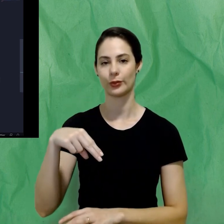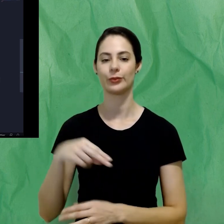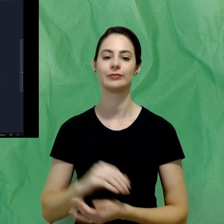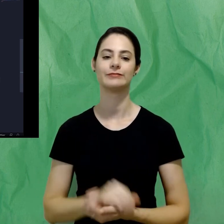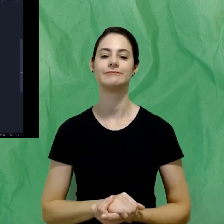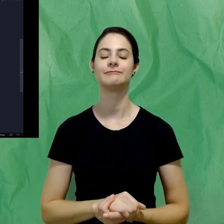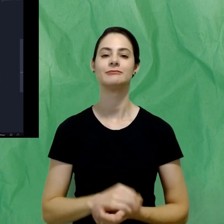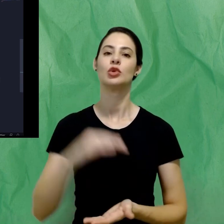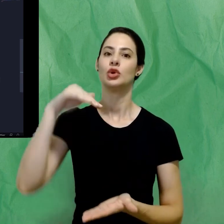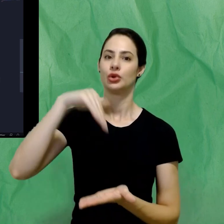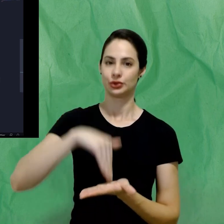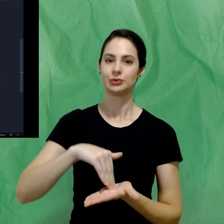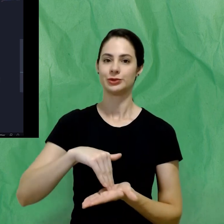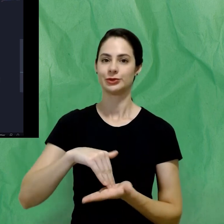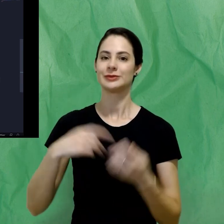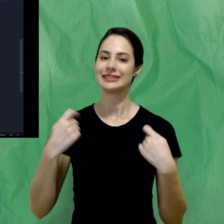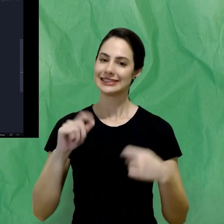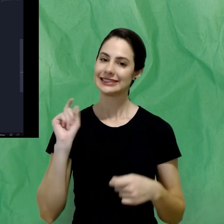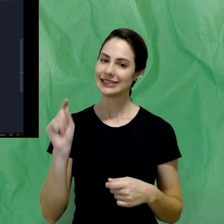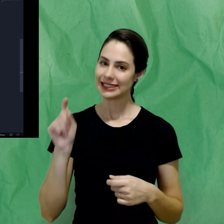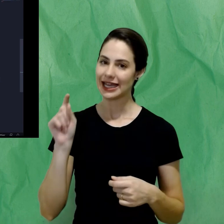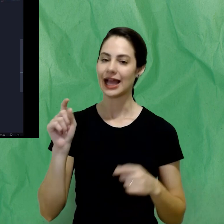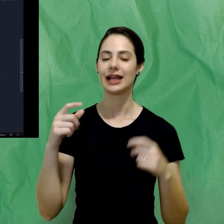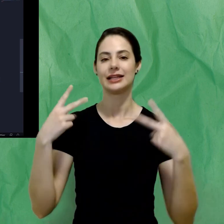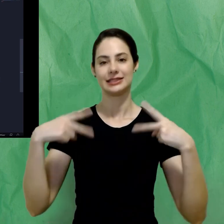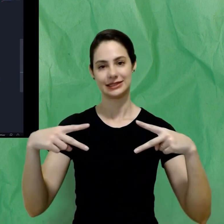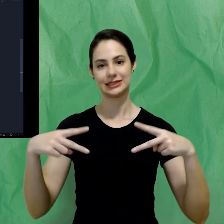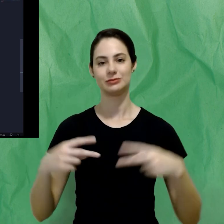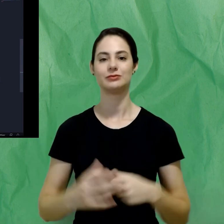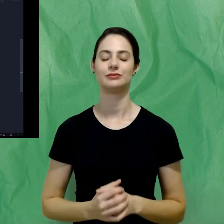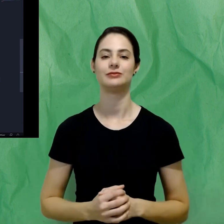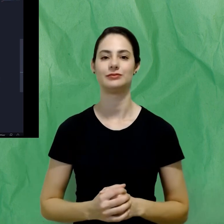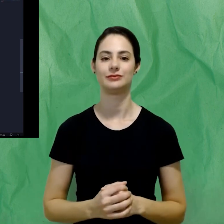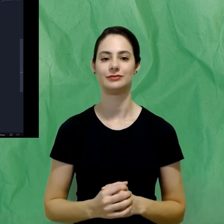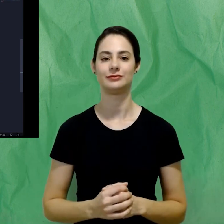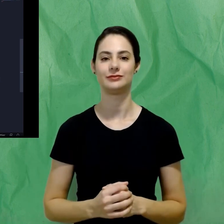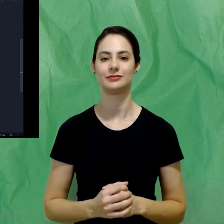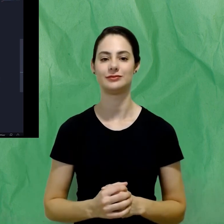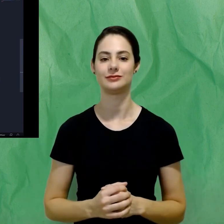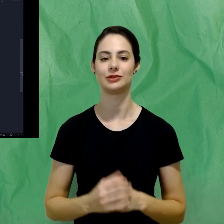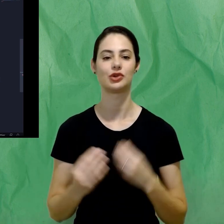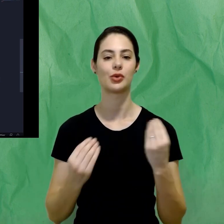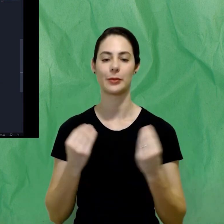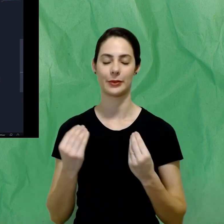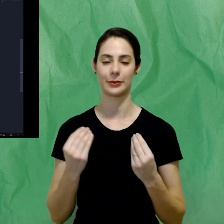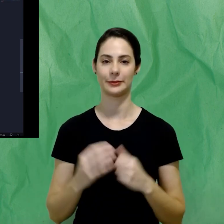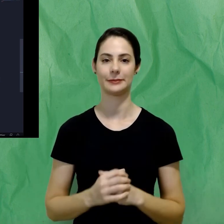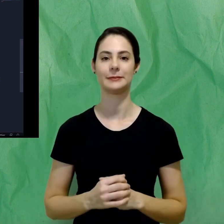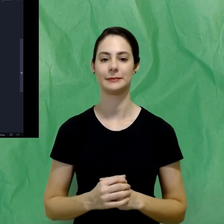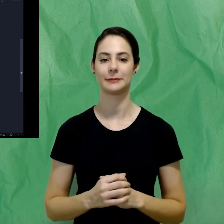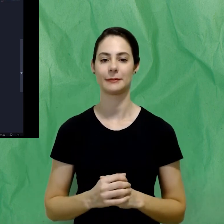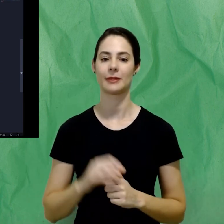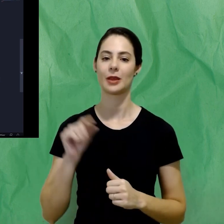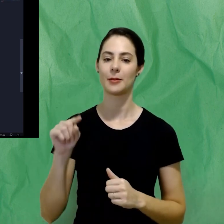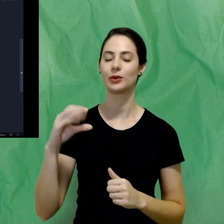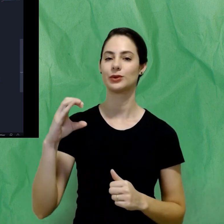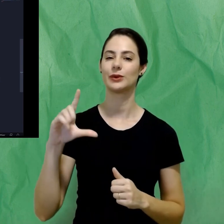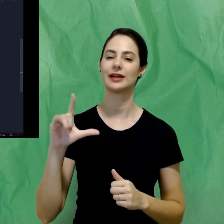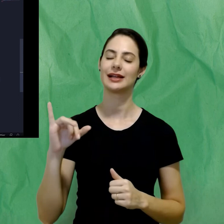E por último, a gente precisa clicar nesse link. Então, eu vou clicar nesse link como? Clique.